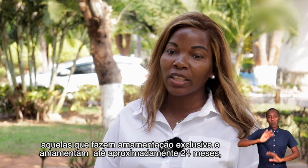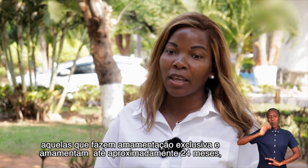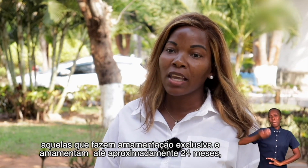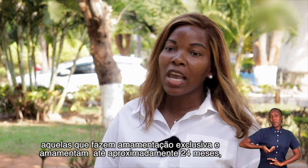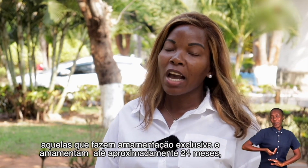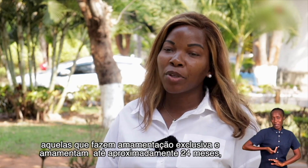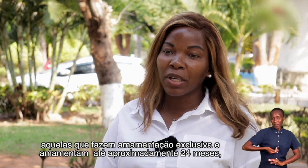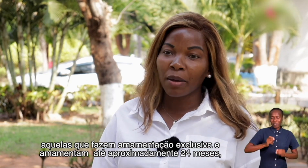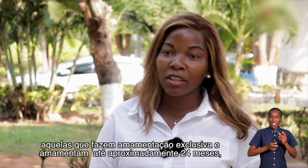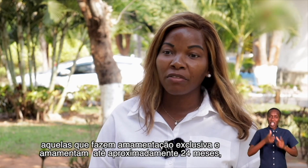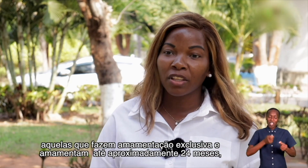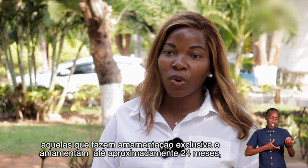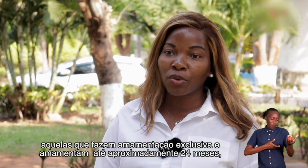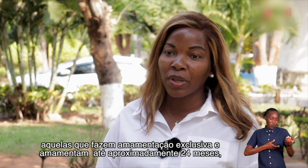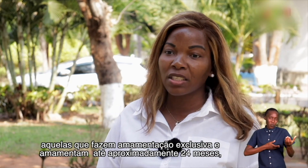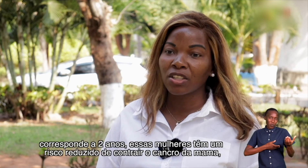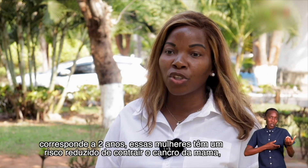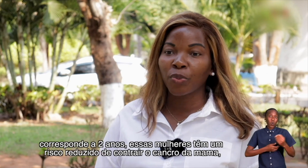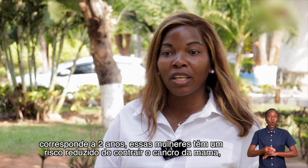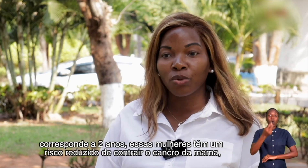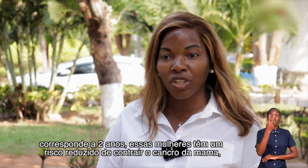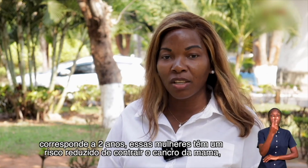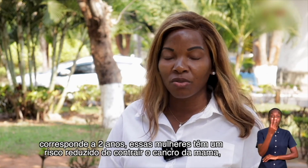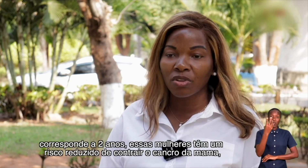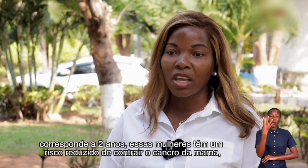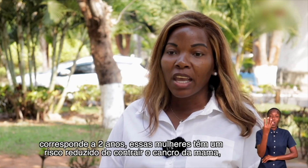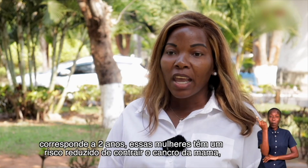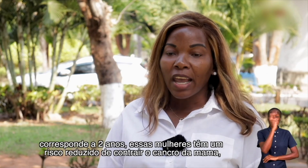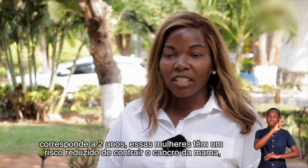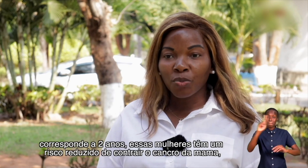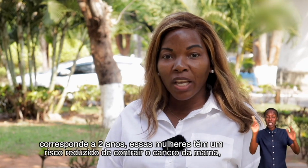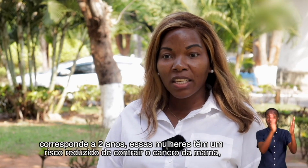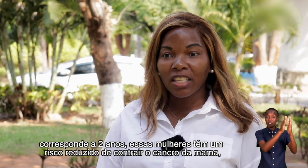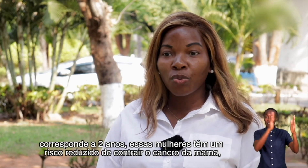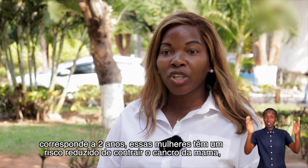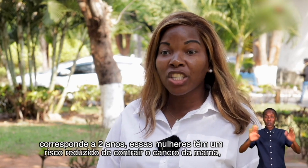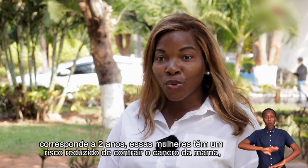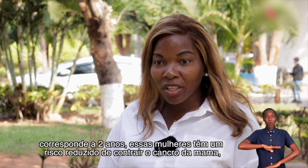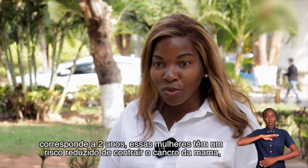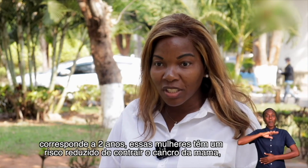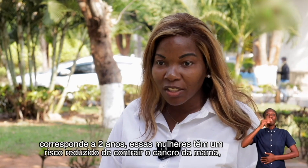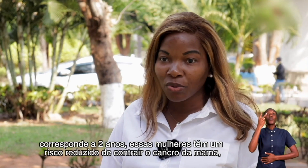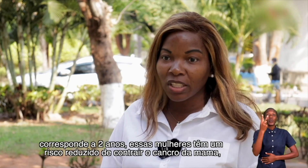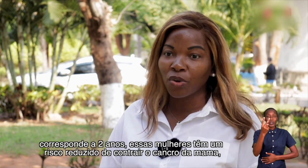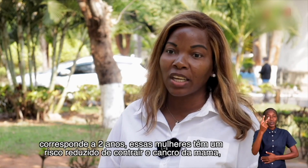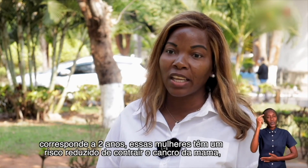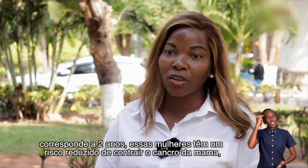até aproximadamente 24 meses corresponde a 2 anos essas mulheres têm o risco reduzido de contrair o